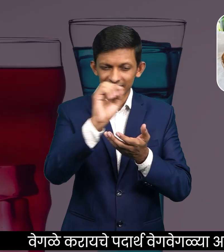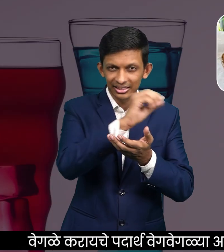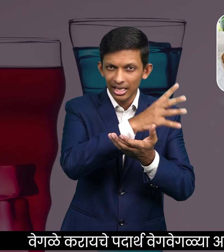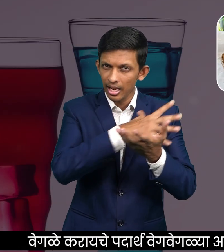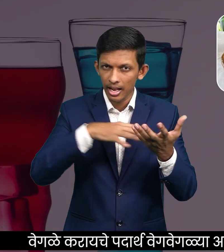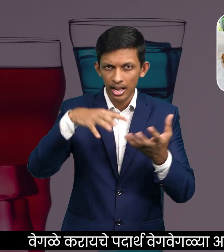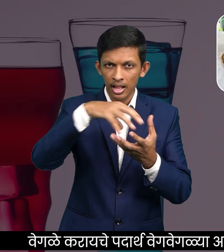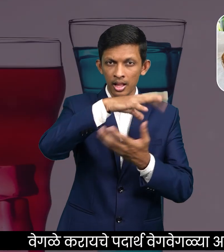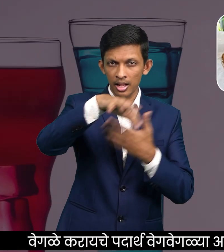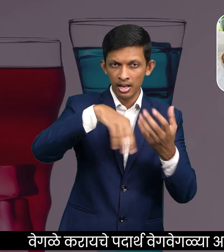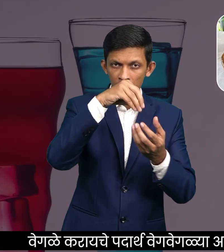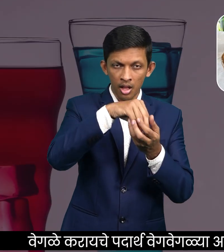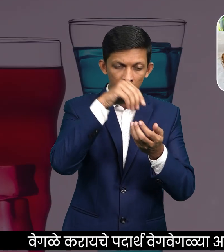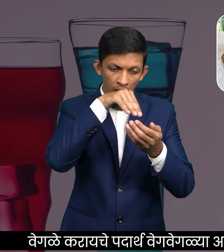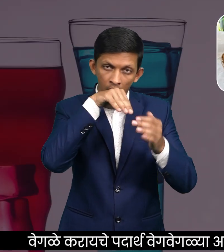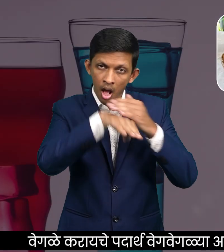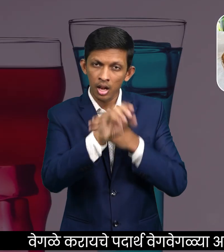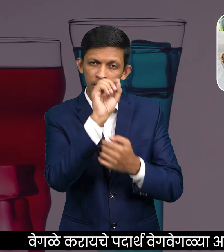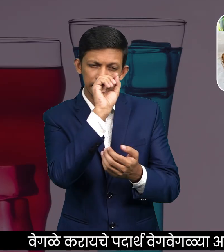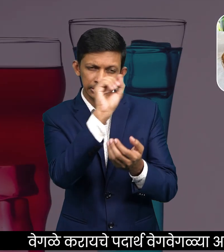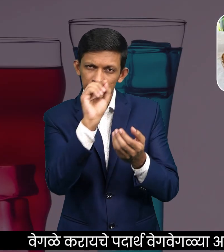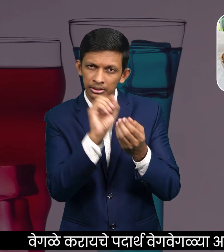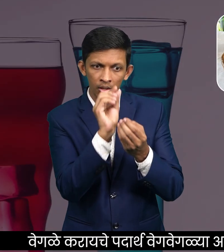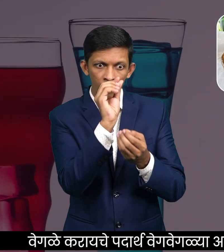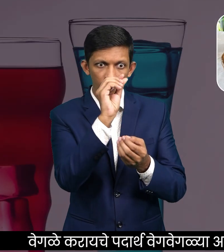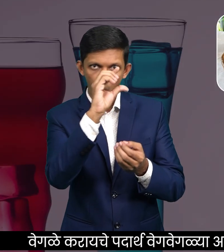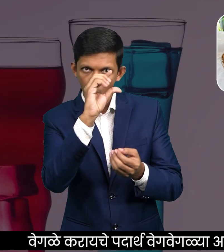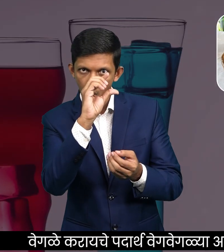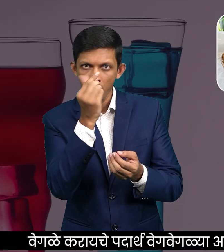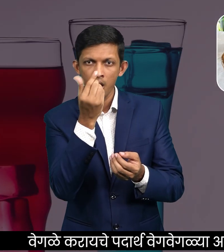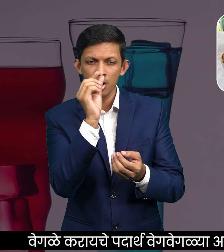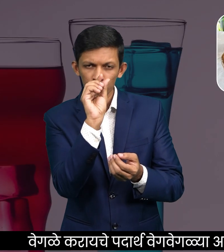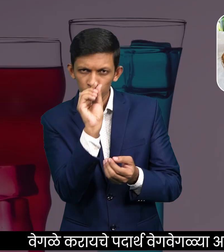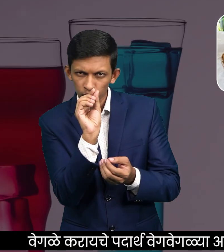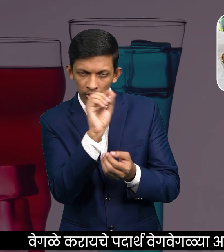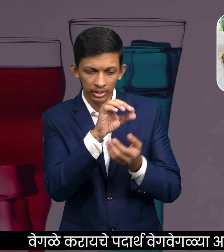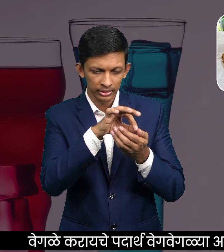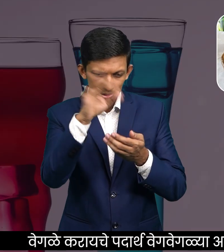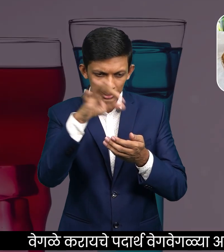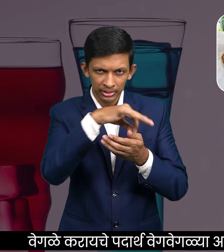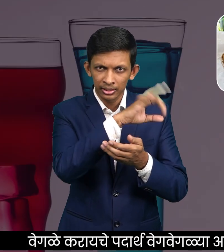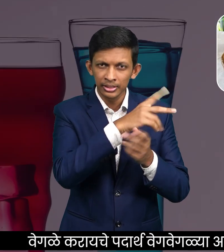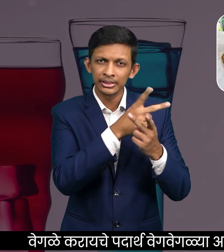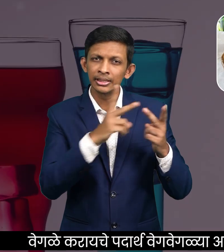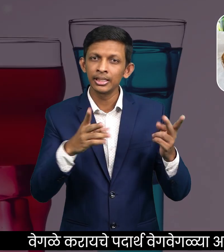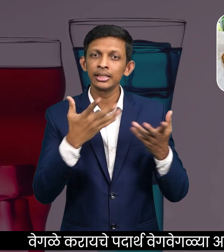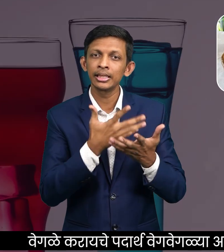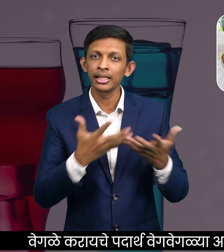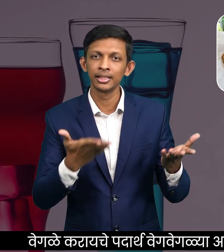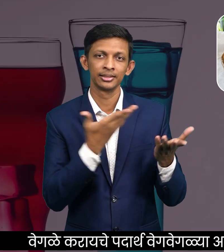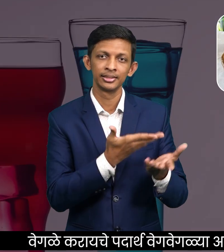वेगळे करायचे पदार्थ वेगवेगळ्या आकाराचे किंवा पदार्थांचे कण असू शकतात.